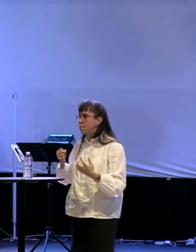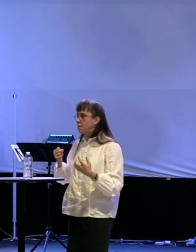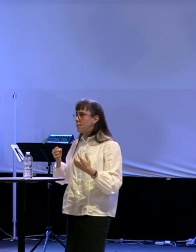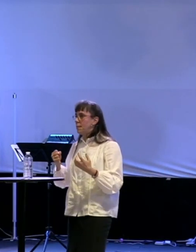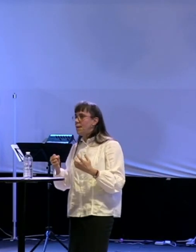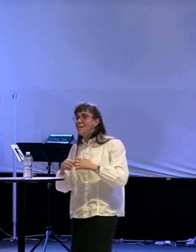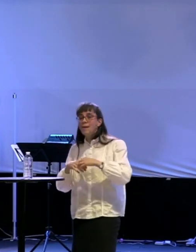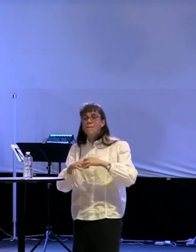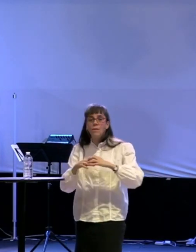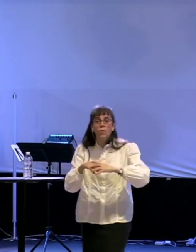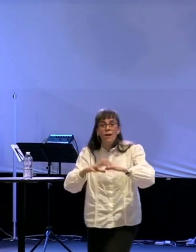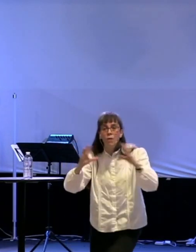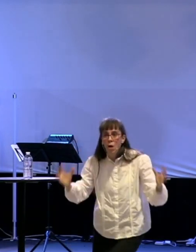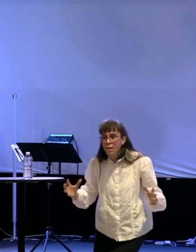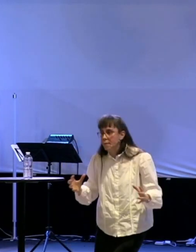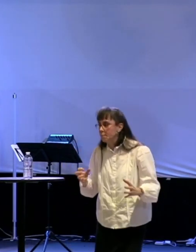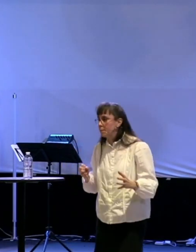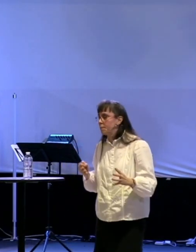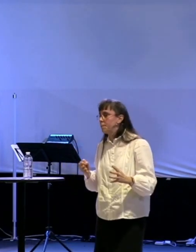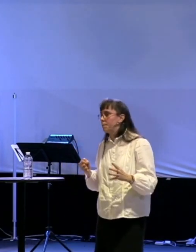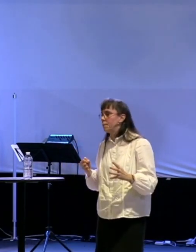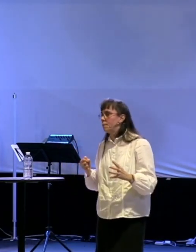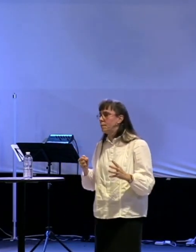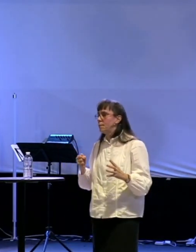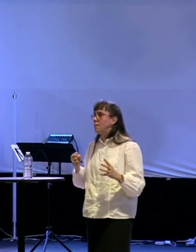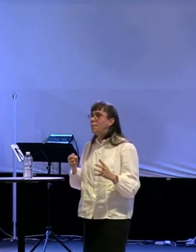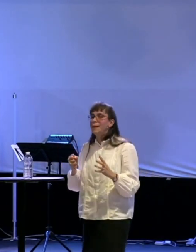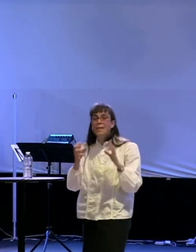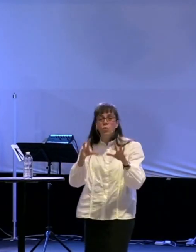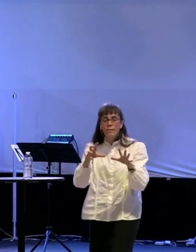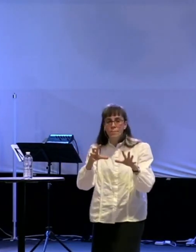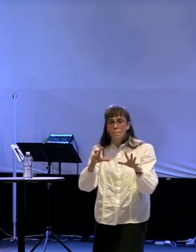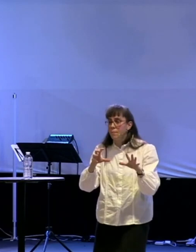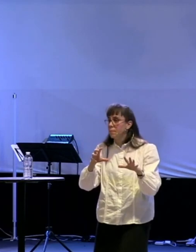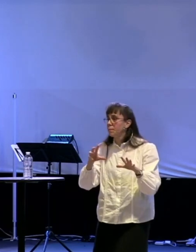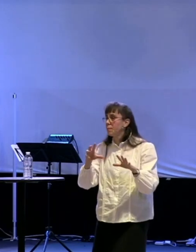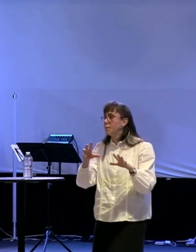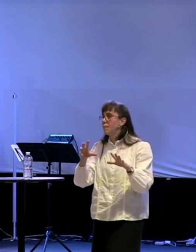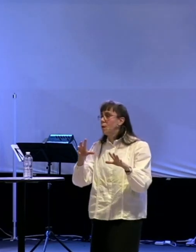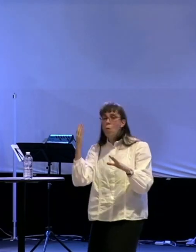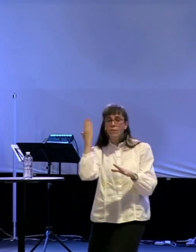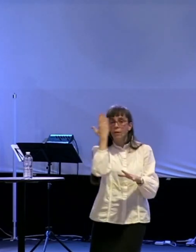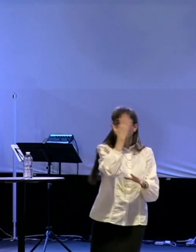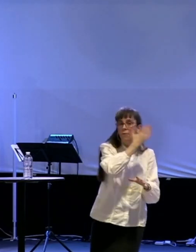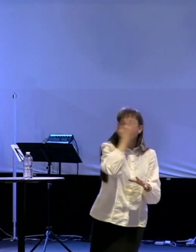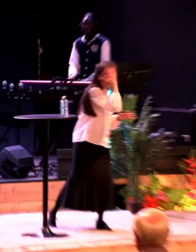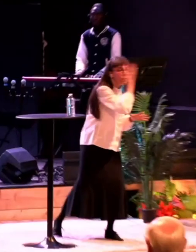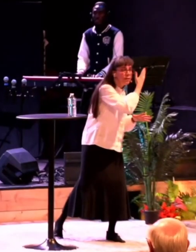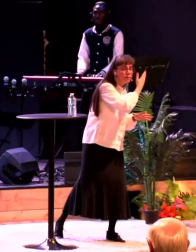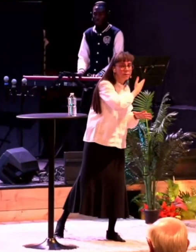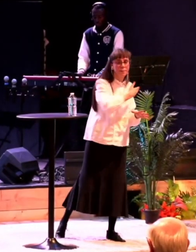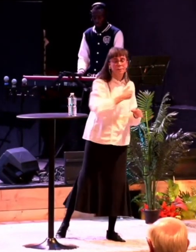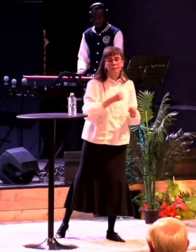Mais jamais il aurait laissé une chose pareille. Mais cette sagesse lui a été voilée.